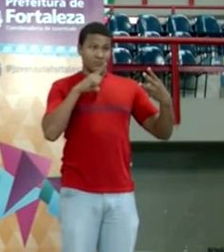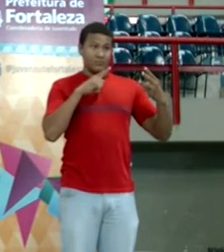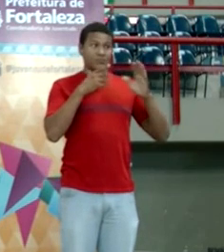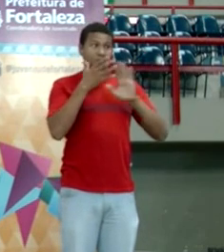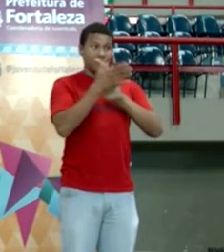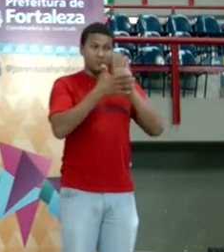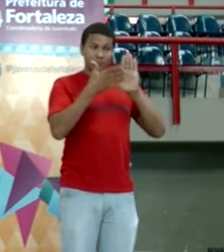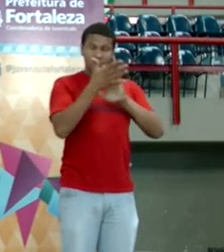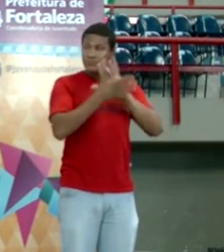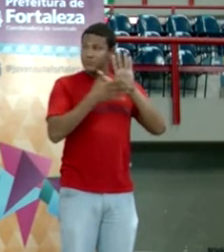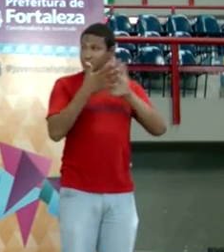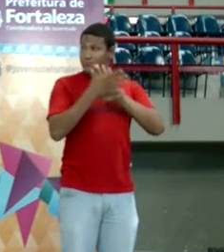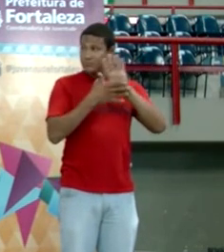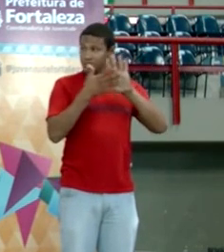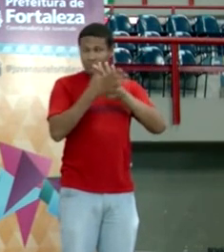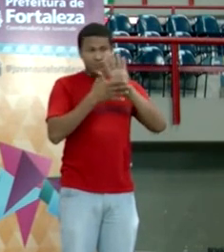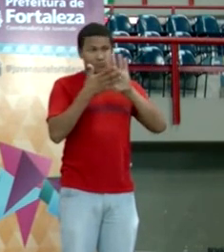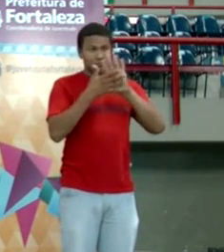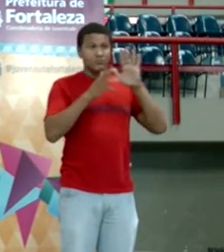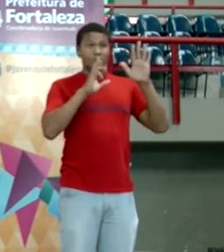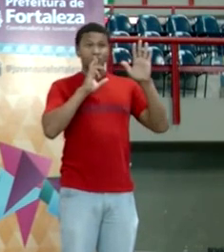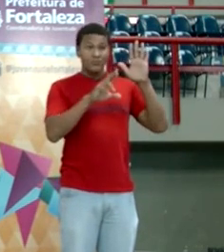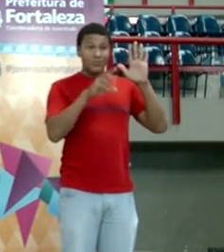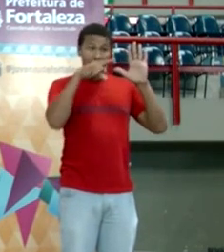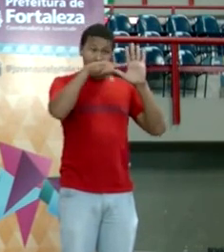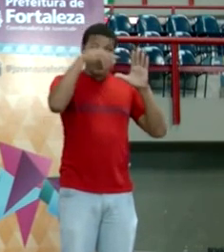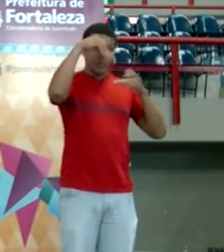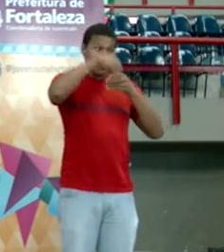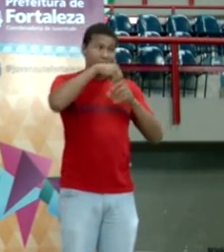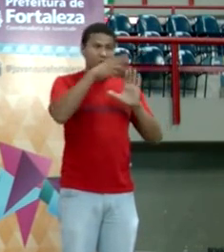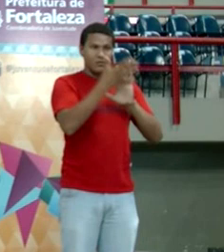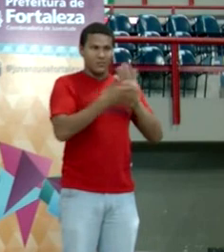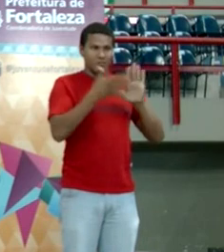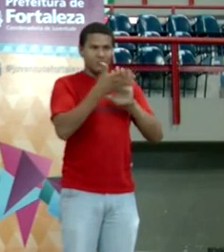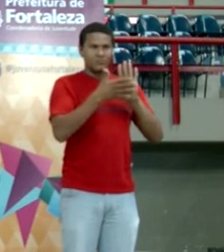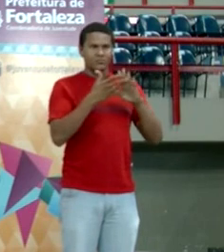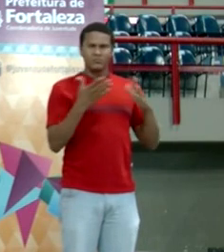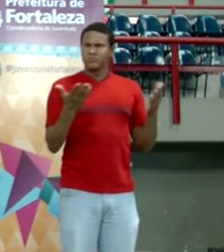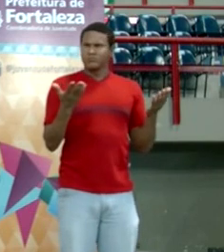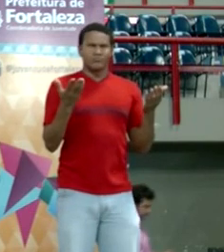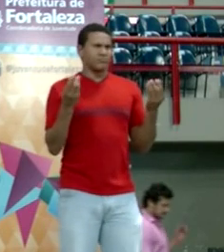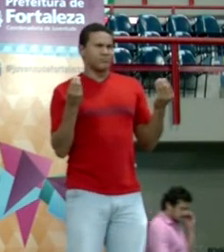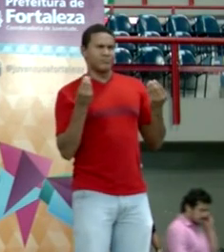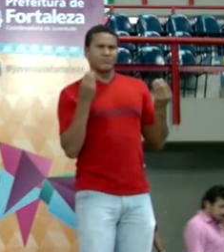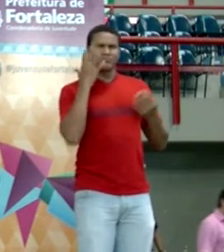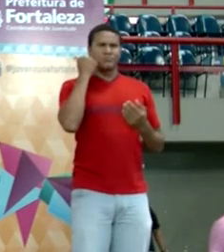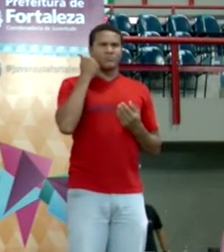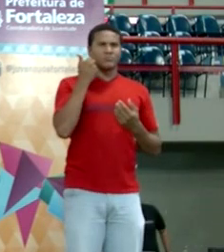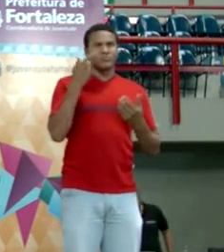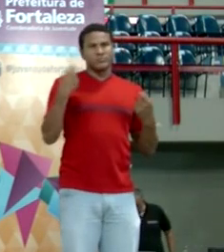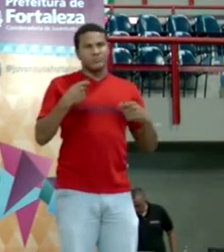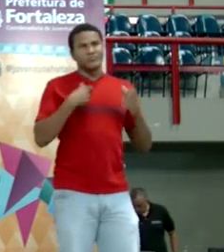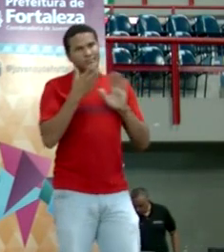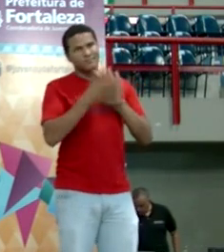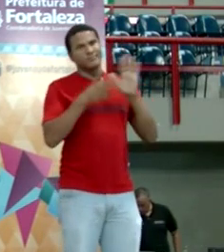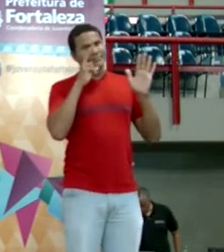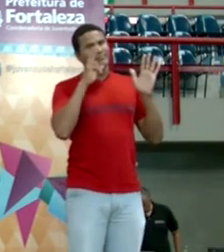texto, a resposta está no texto. Como é que eu vou saber, professor? Vai ter que ler o texto, né,